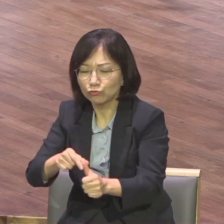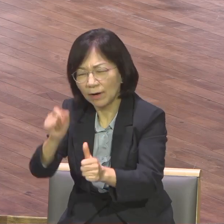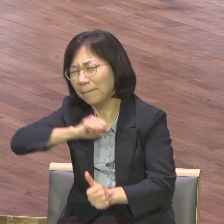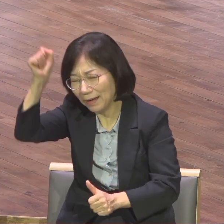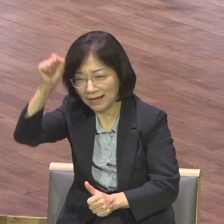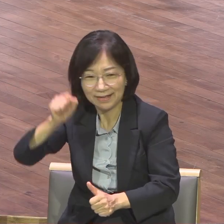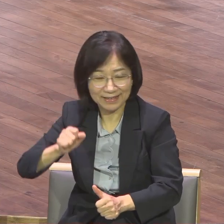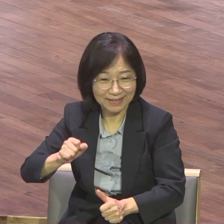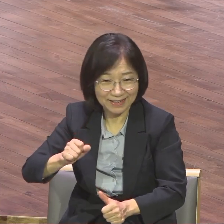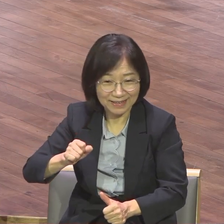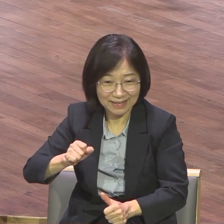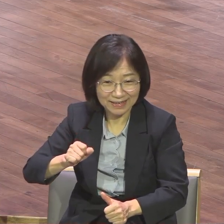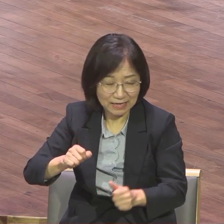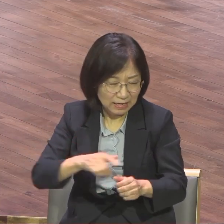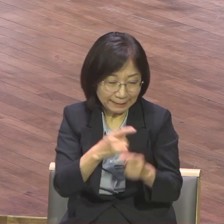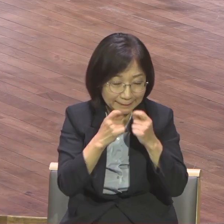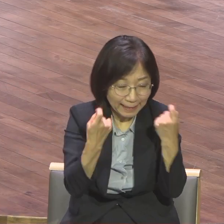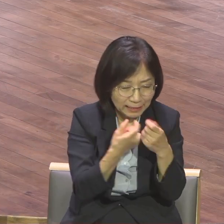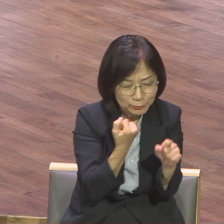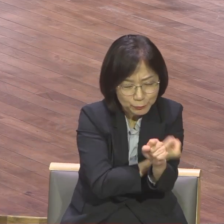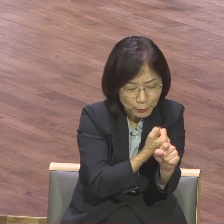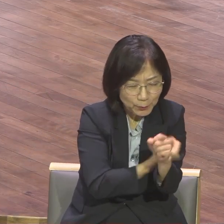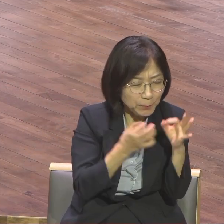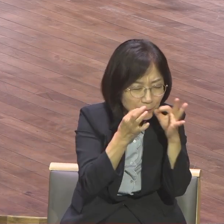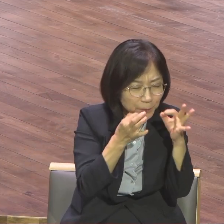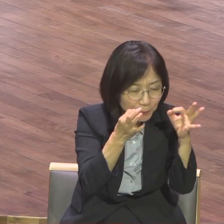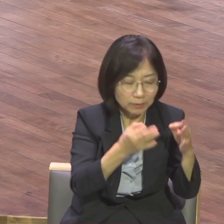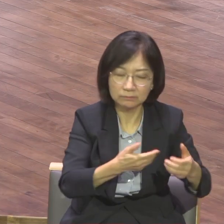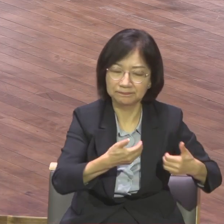받는다. 인간 노력은 1%도 필요 없다.